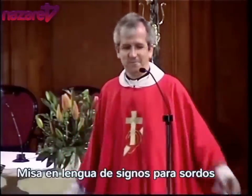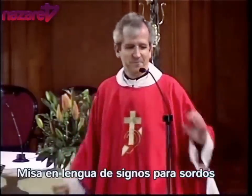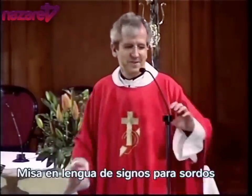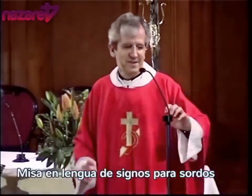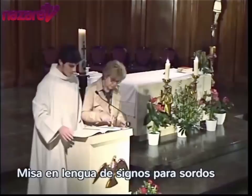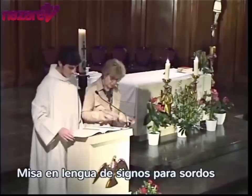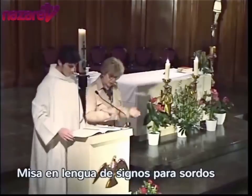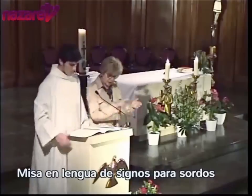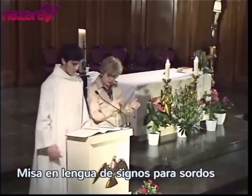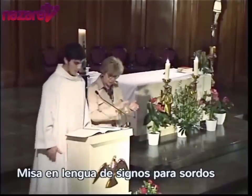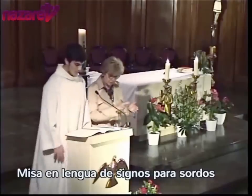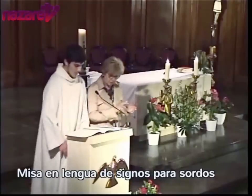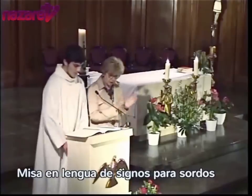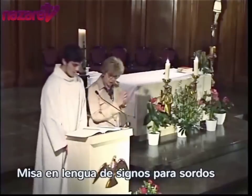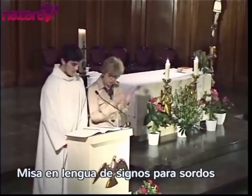verlo.